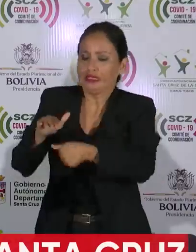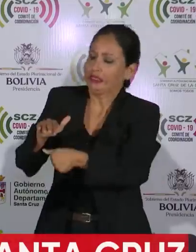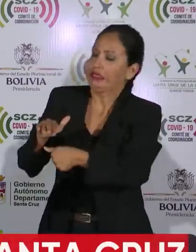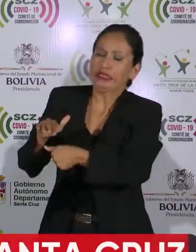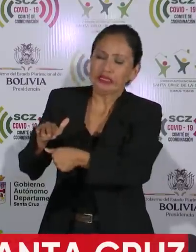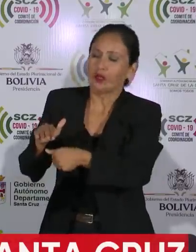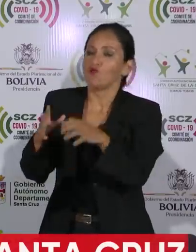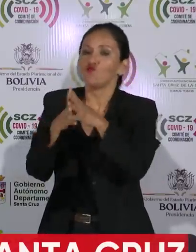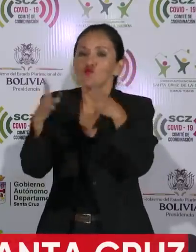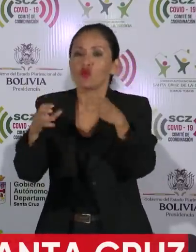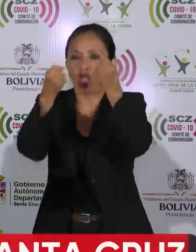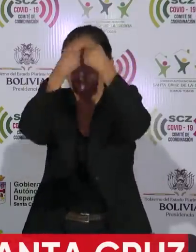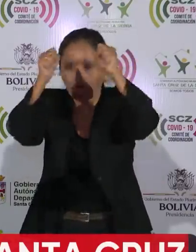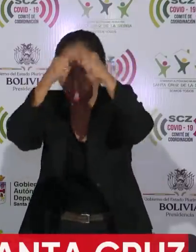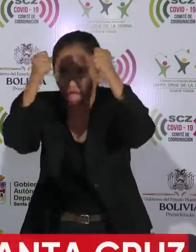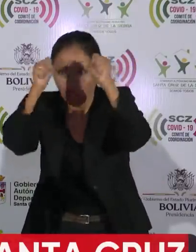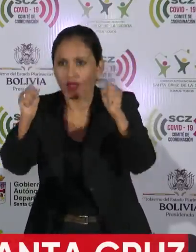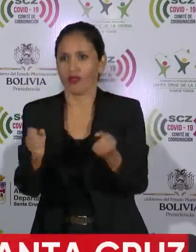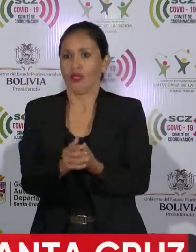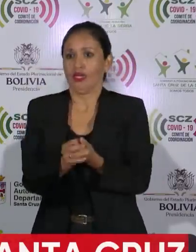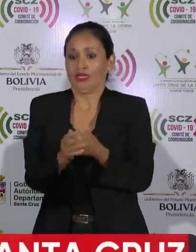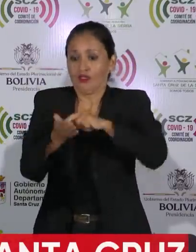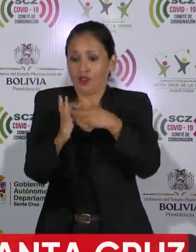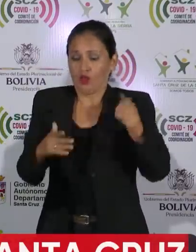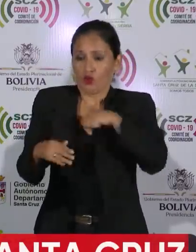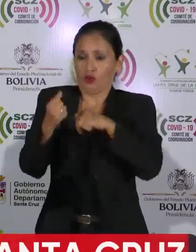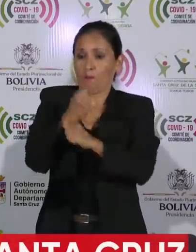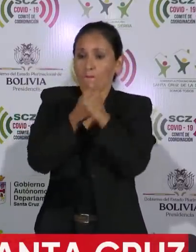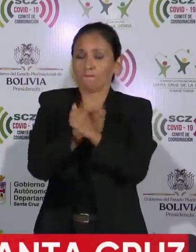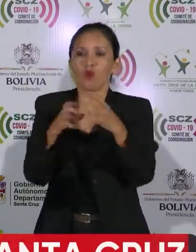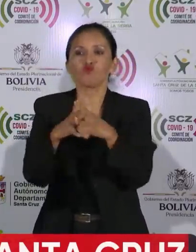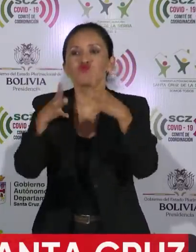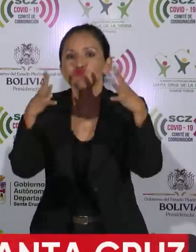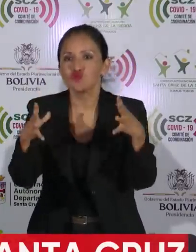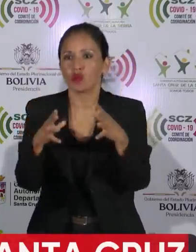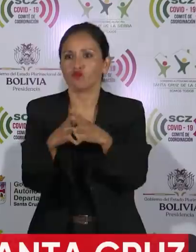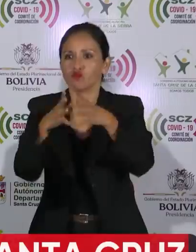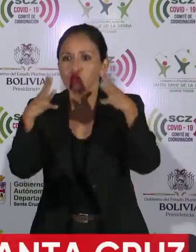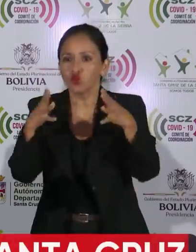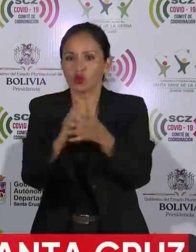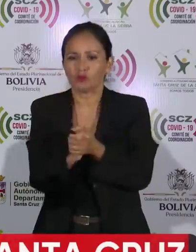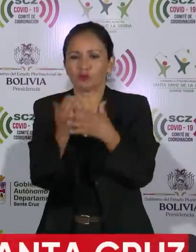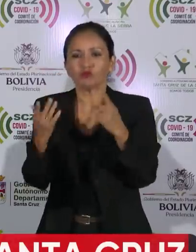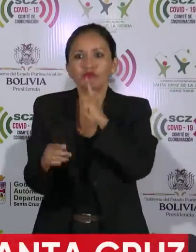mucha indisciplina. Todavía tenemos nosotros el riesgo de que haya